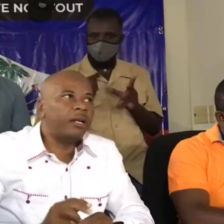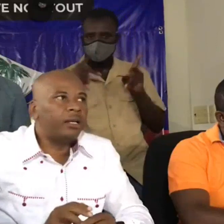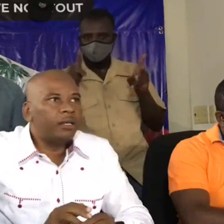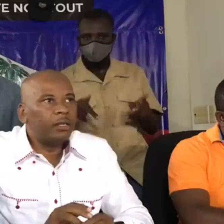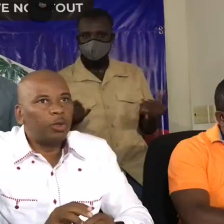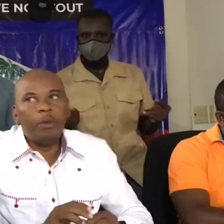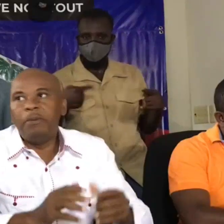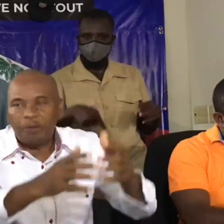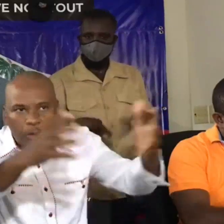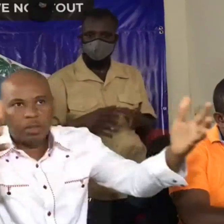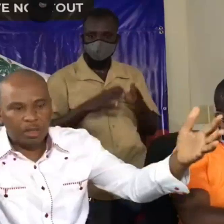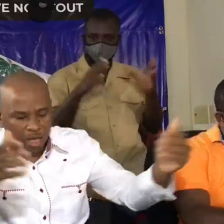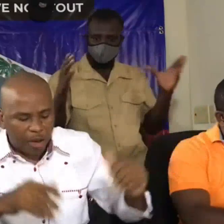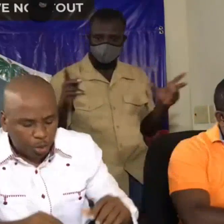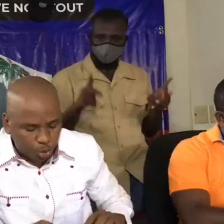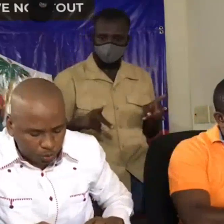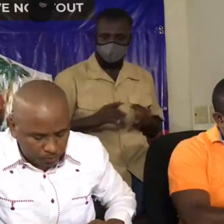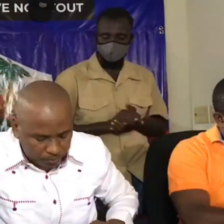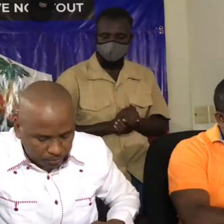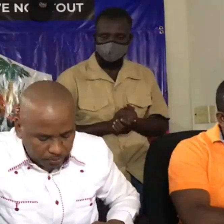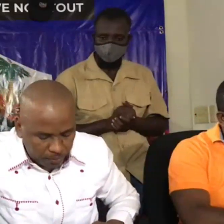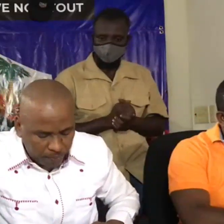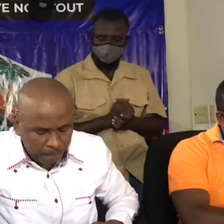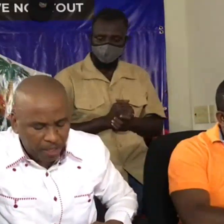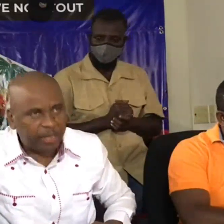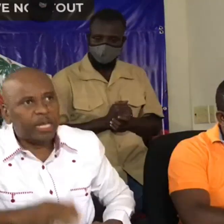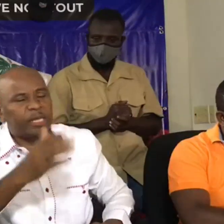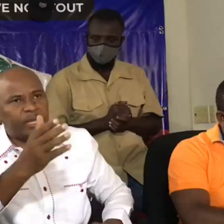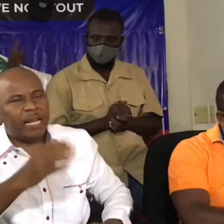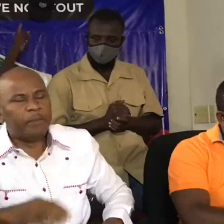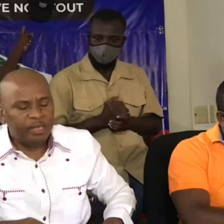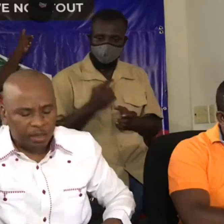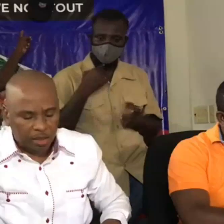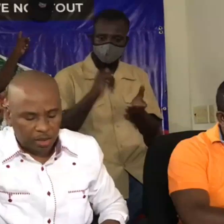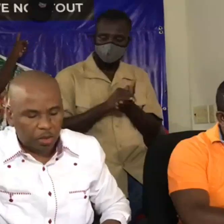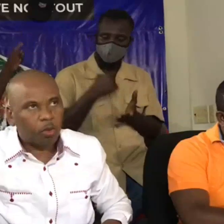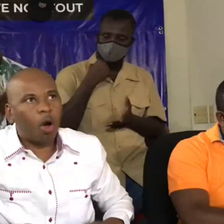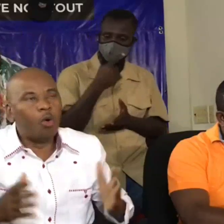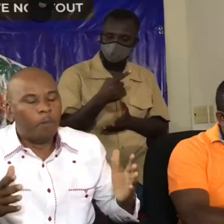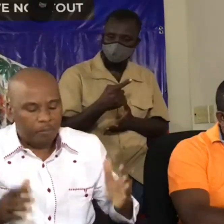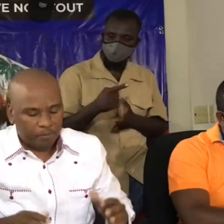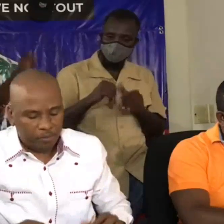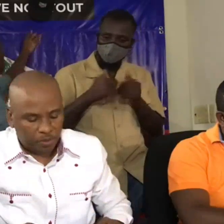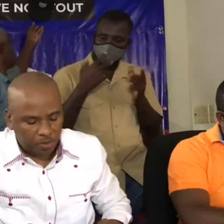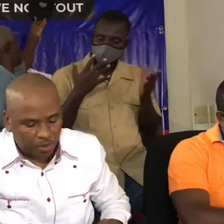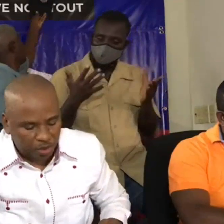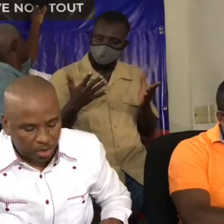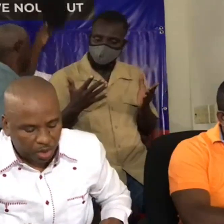pays à tomber pifon dans le chaos toujours. Et c'est dans ce sens-là que nous avons dit, qu'au groupe,